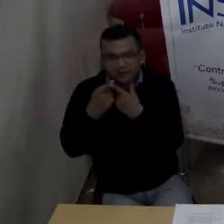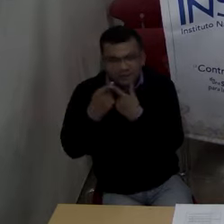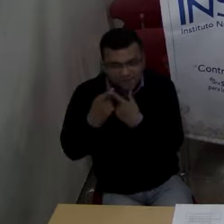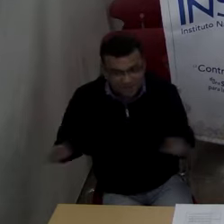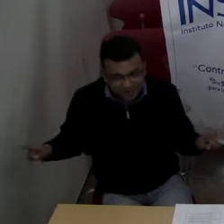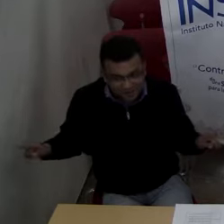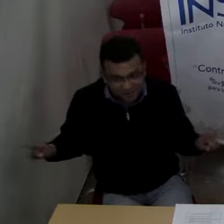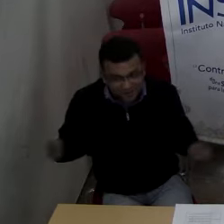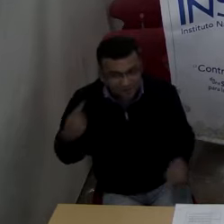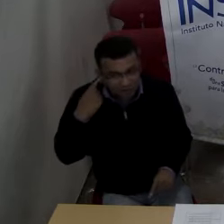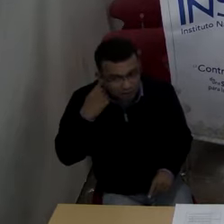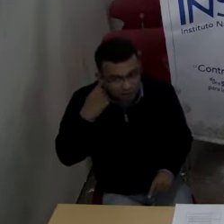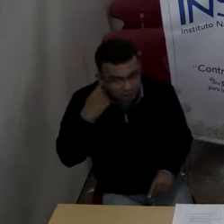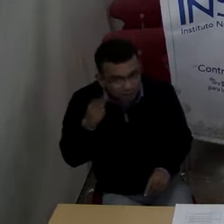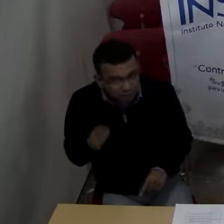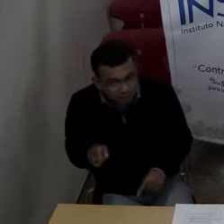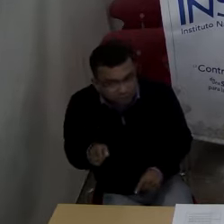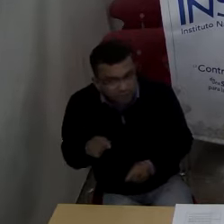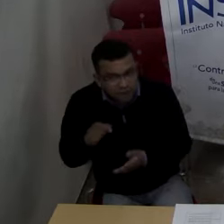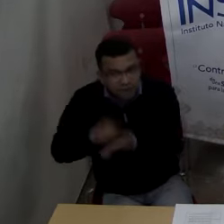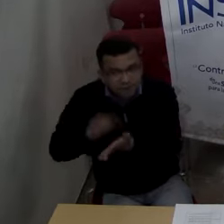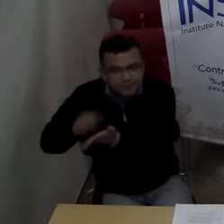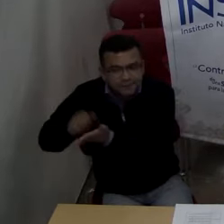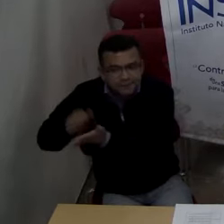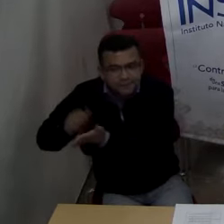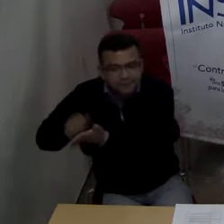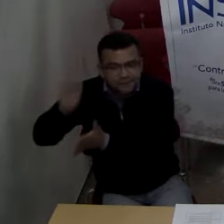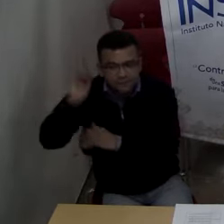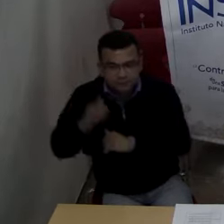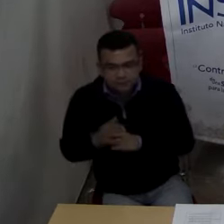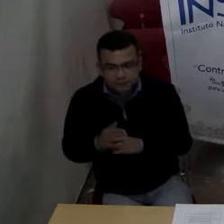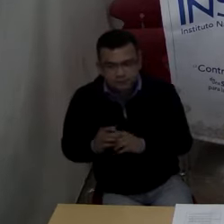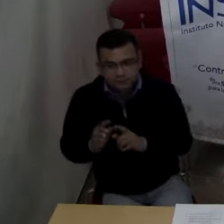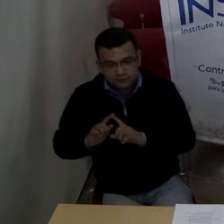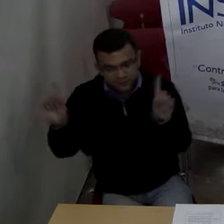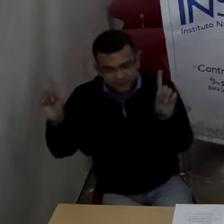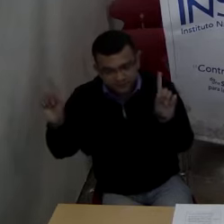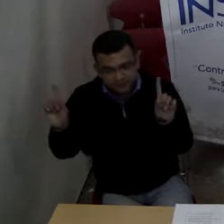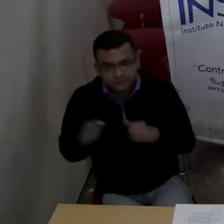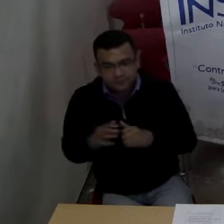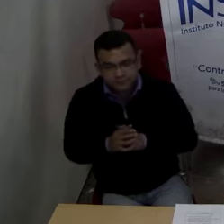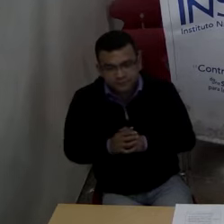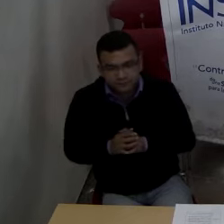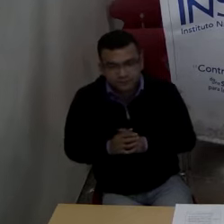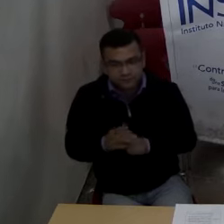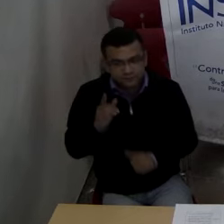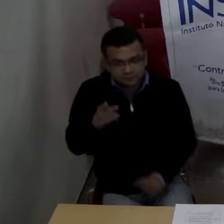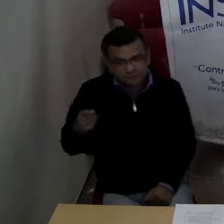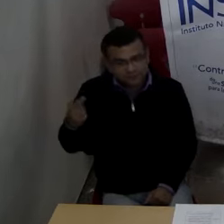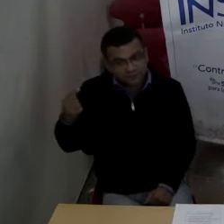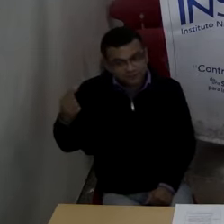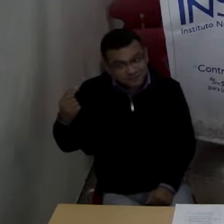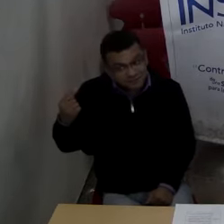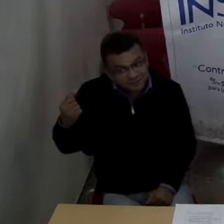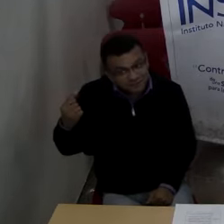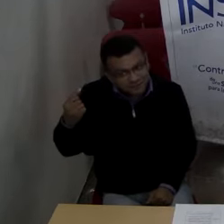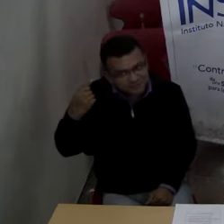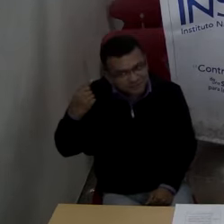esta memoria nos puede ayudar, supongamos, a determinar algunas claves en